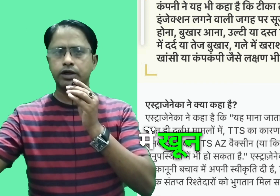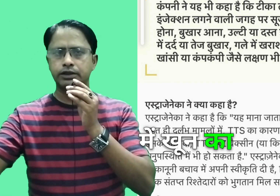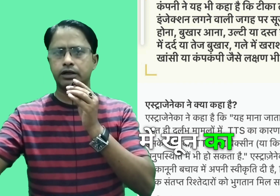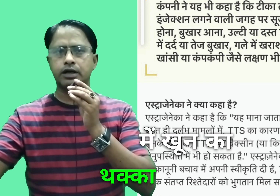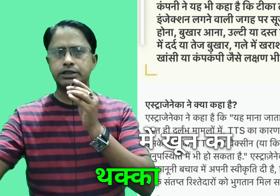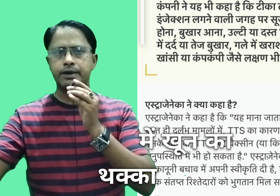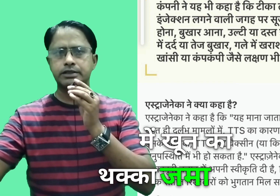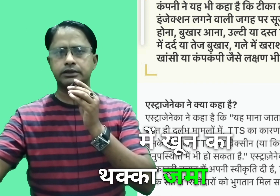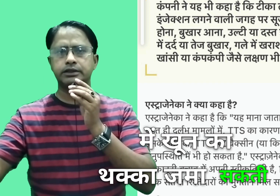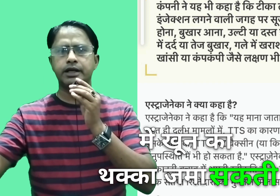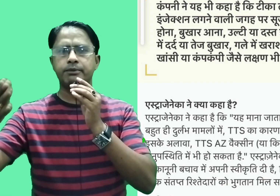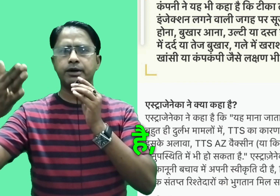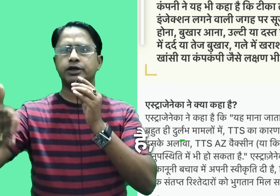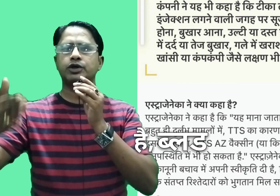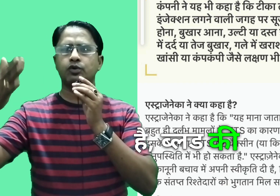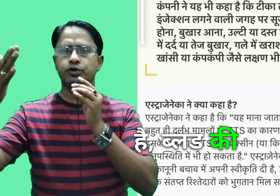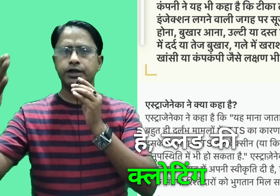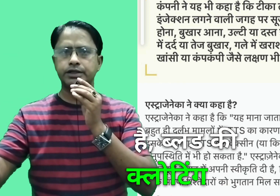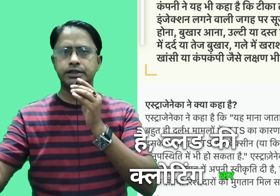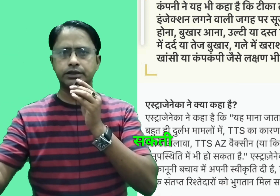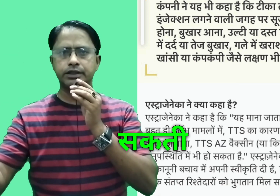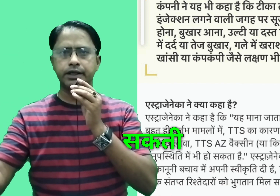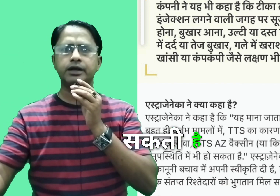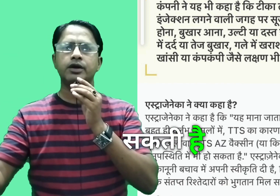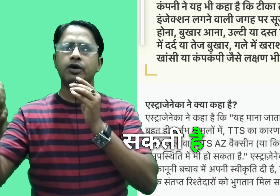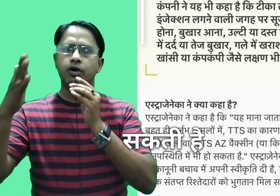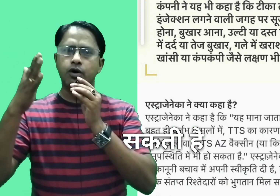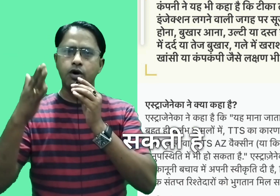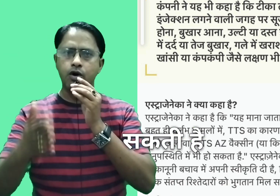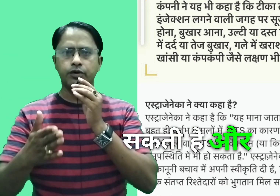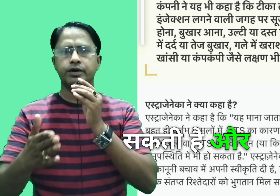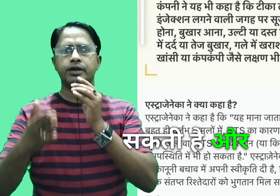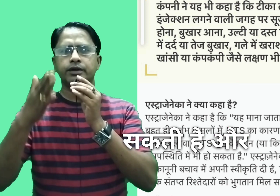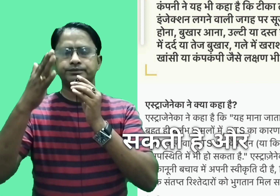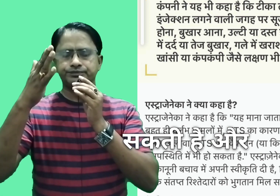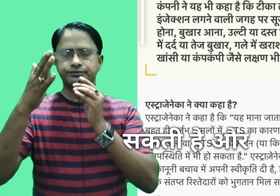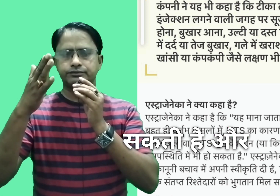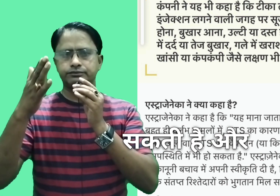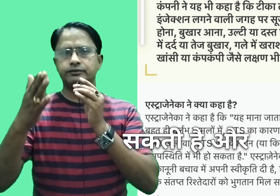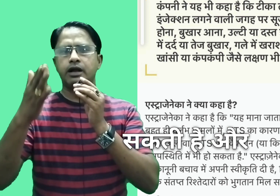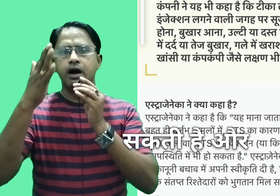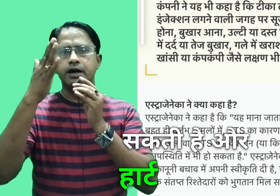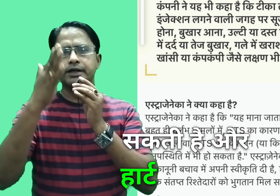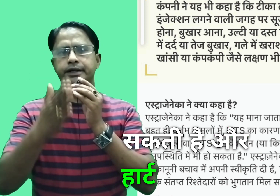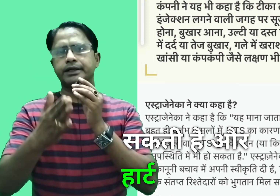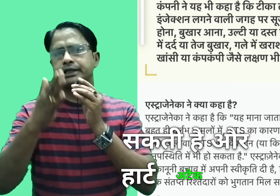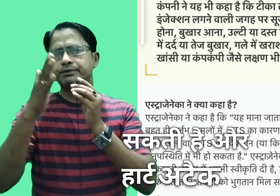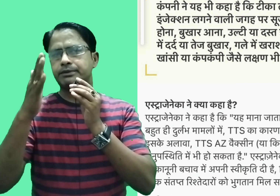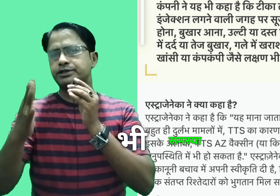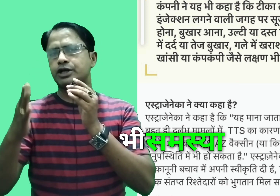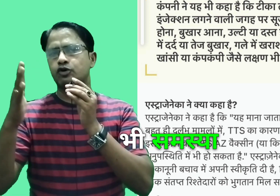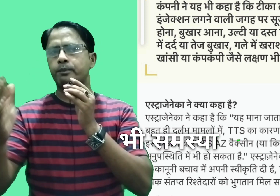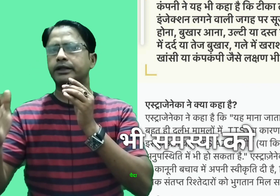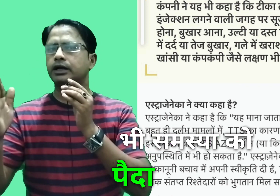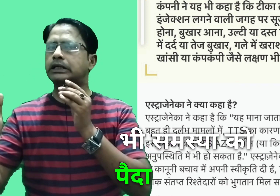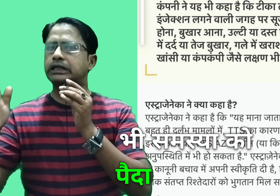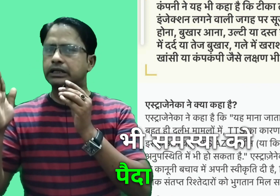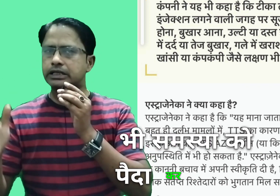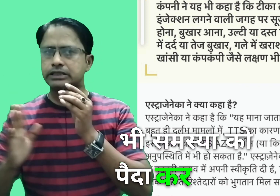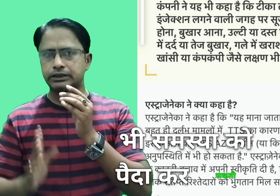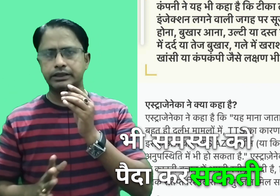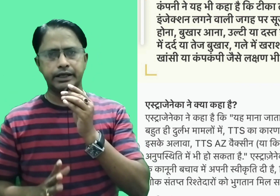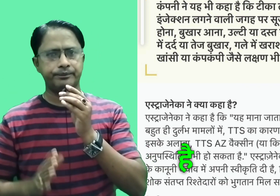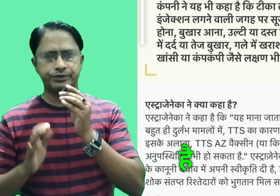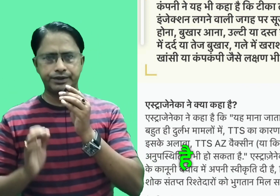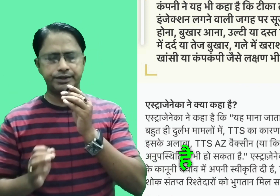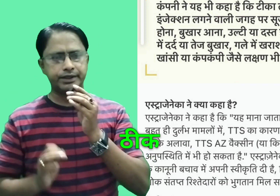खून का थक्का जमा सकती है, ब्लड की क्लॉटिंग कर सकती है और हार्ट अटैक की भी समस्या को पैदा